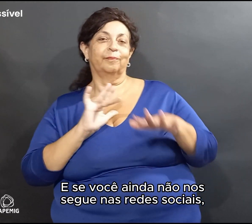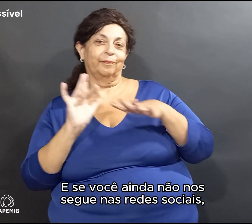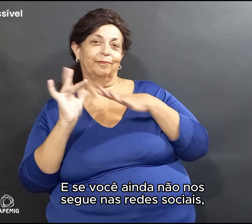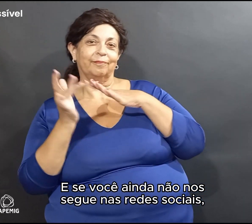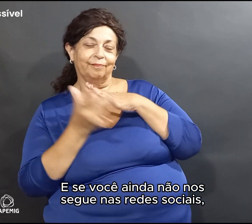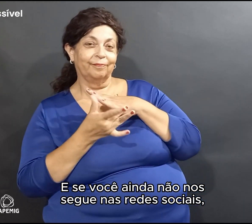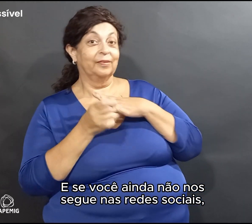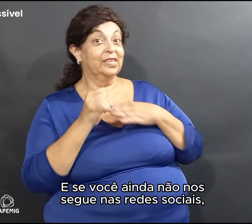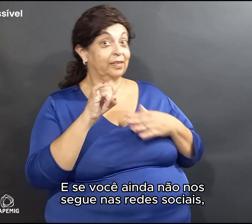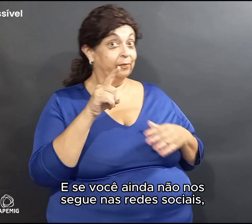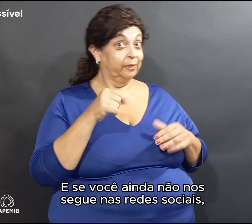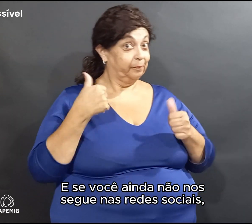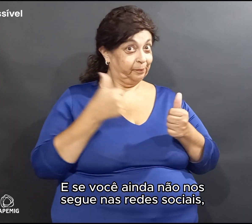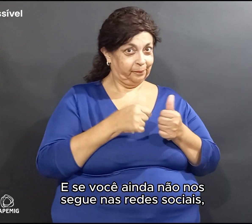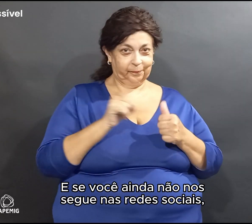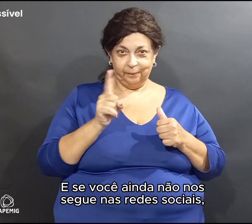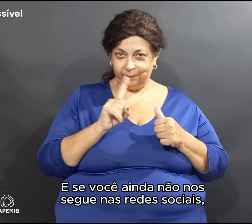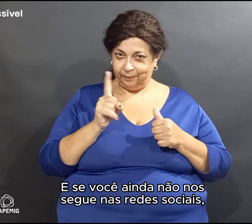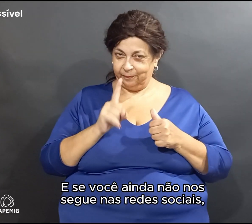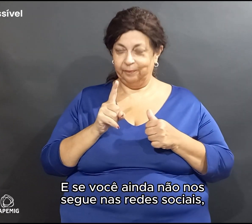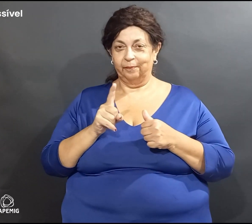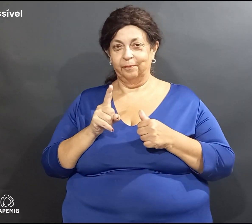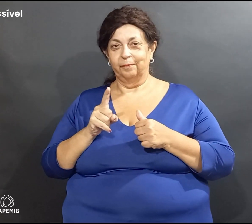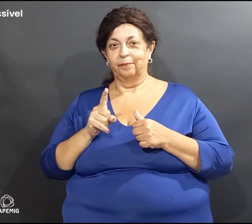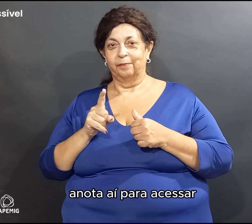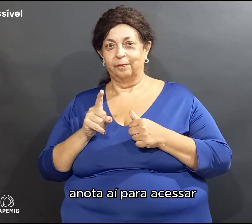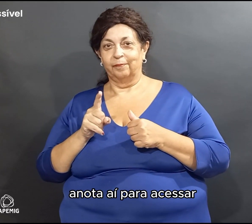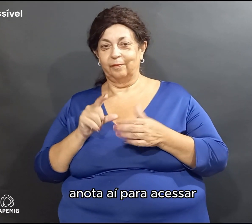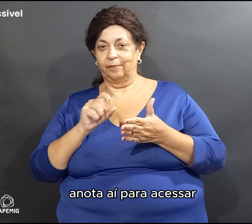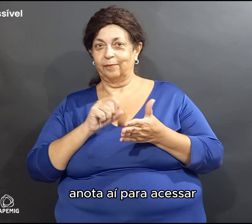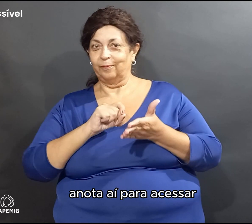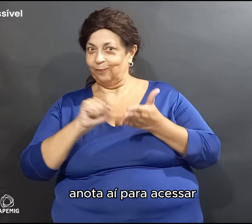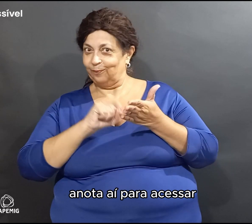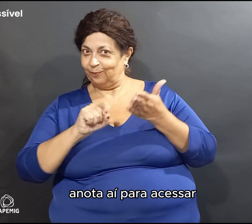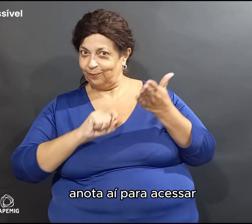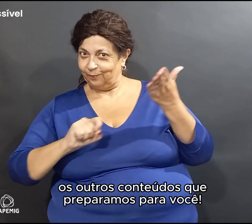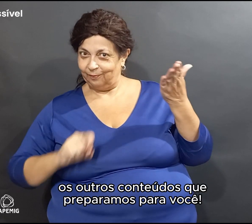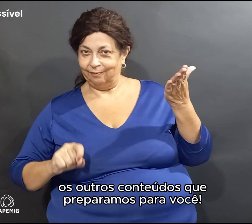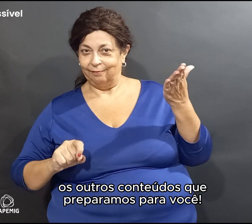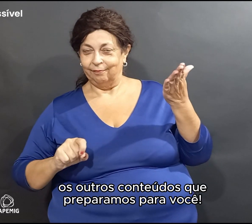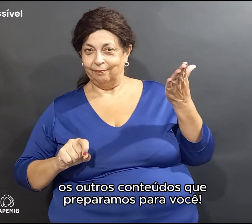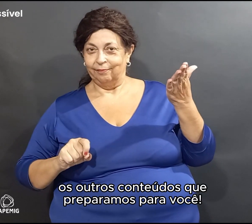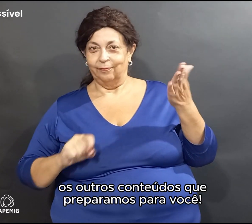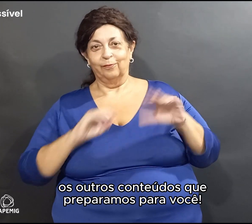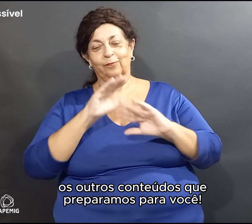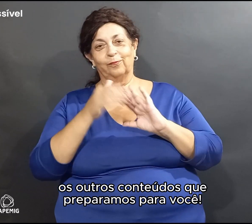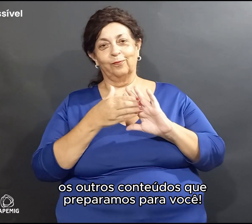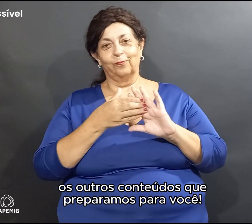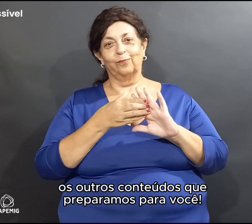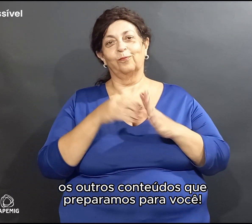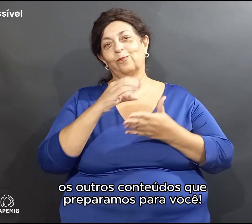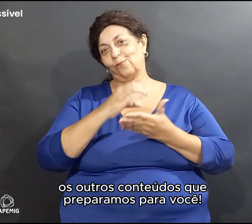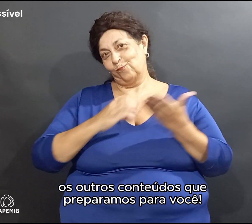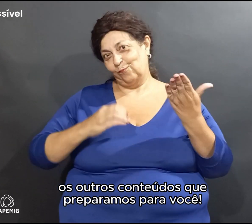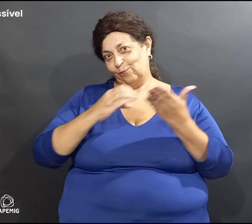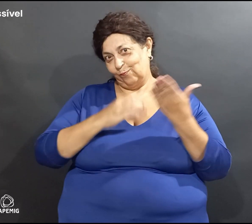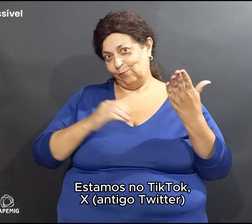ainda não nos segue nas redes sociais, anota aí para acessar os outros conteúdos que preparamos para você. Estamos